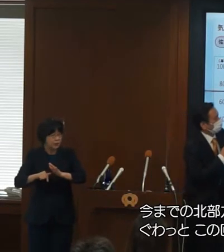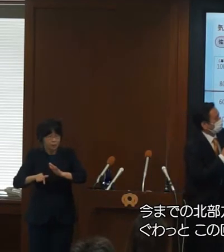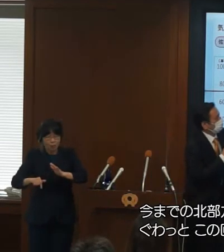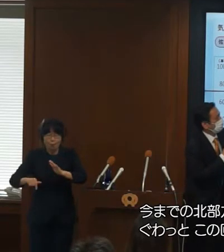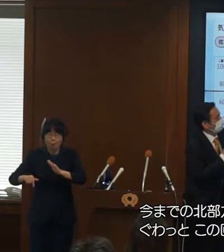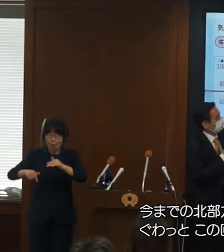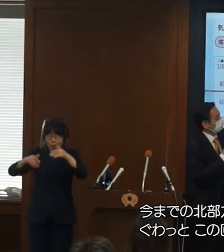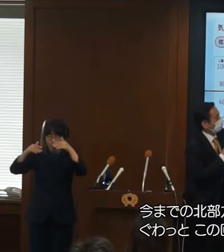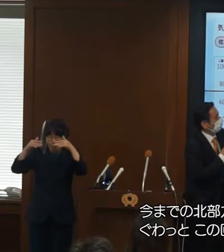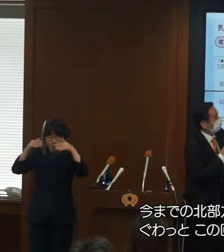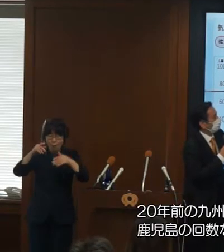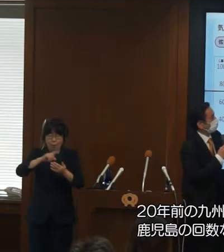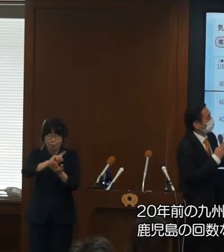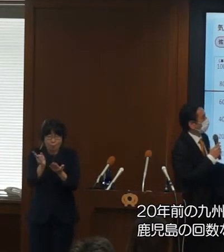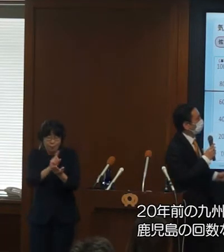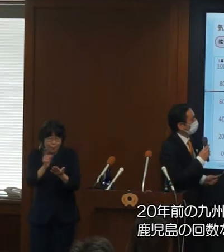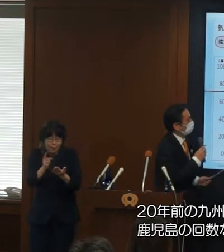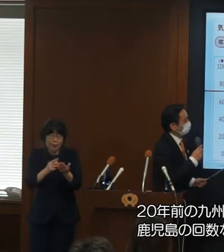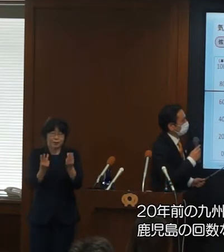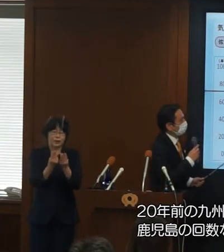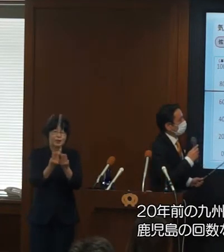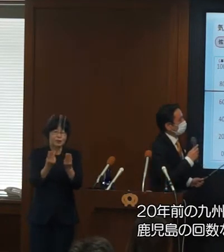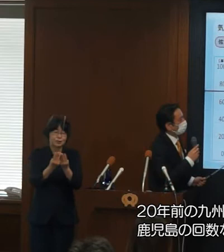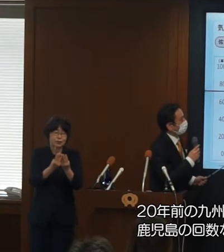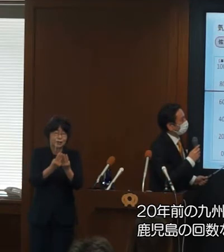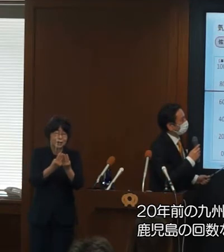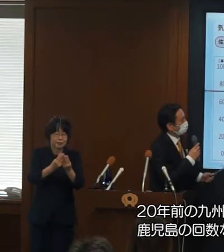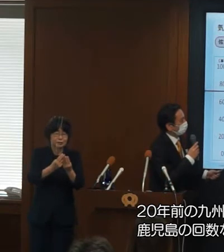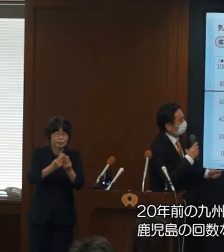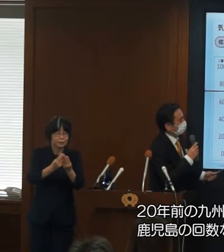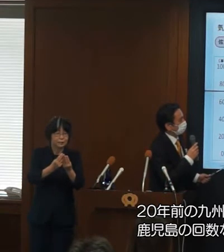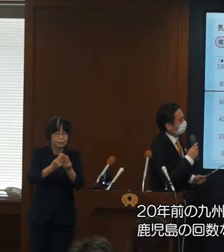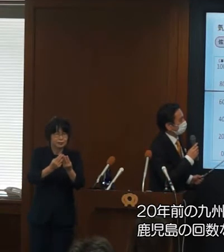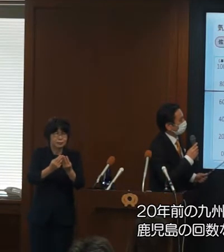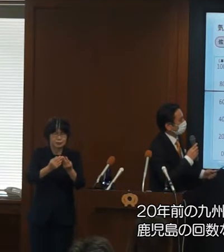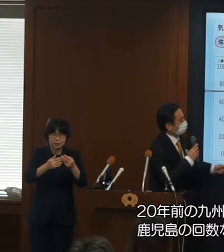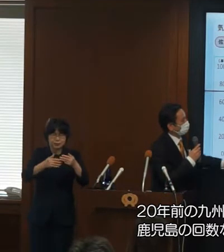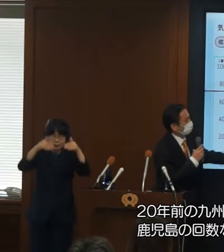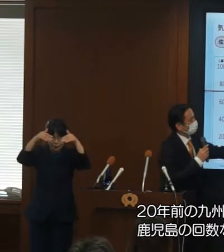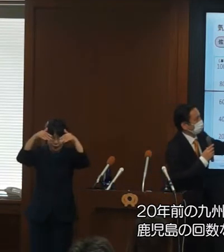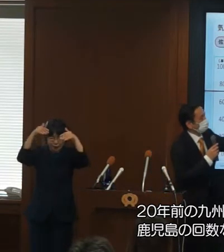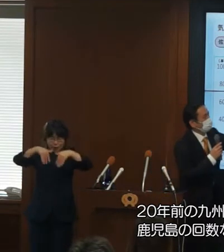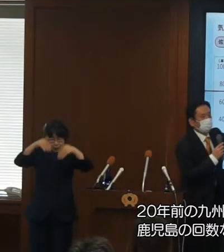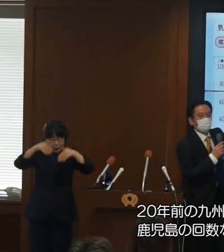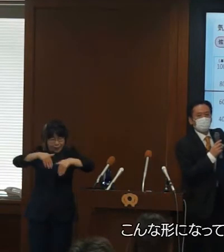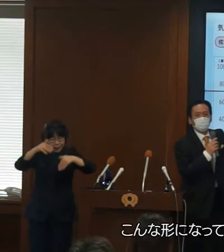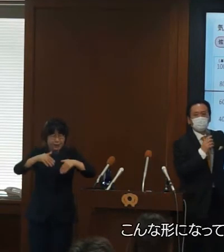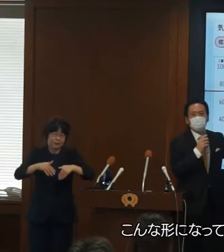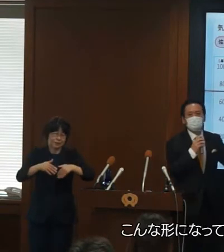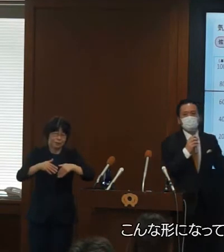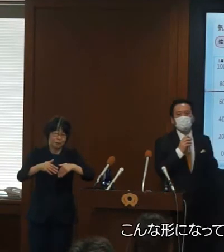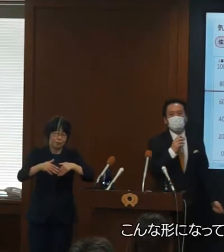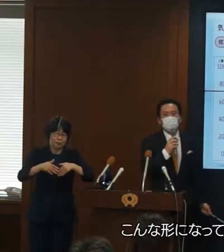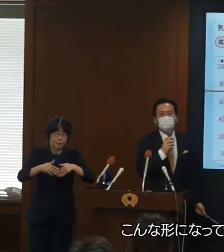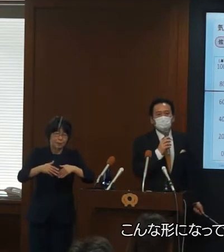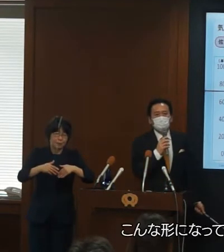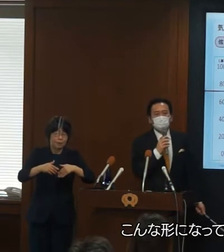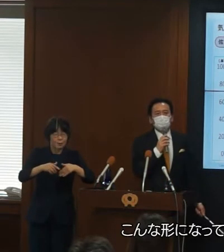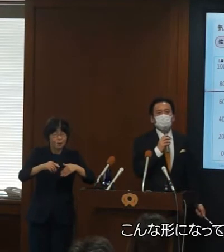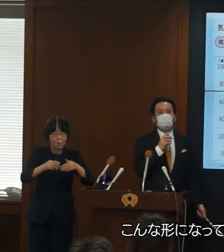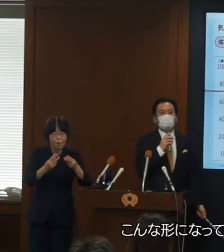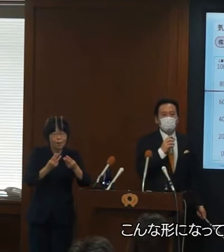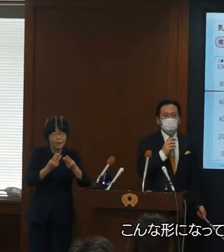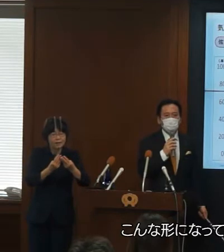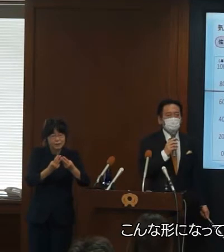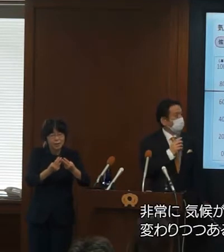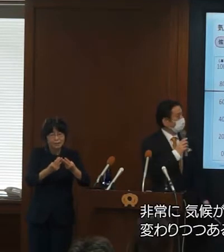回数が増えていて、30年前の南部九州鹿児島の回数なんかを優に超えてこんな形になっている